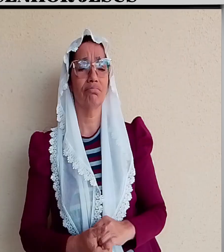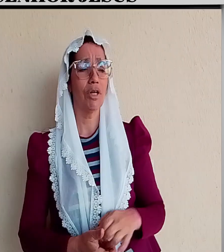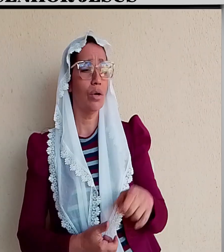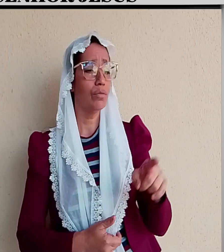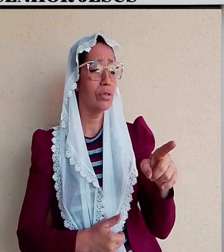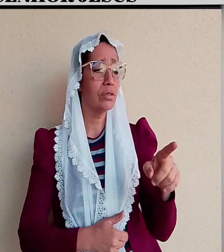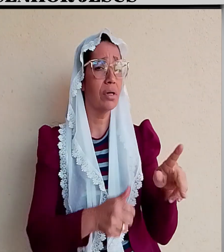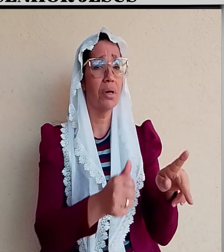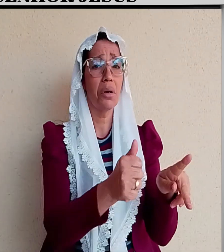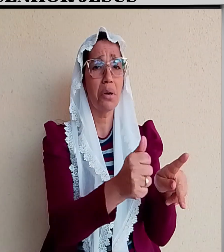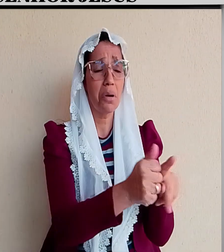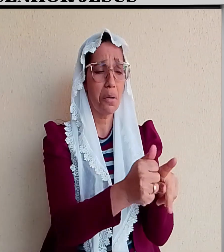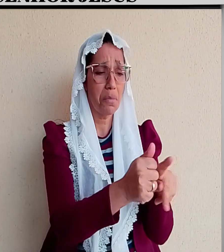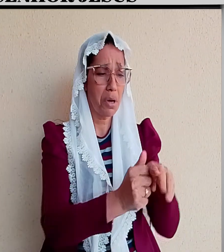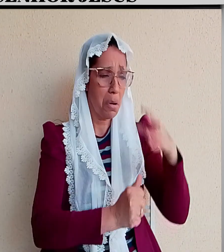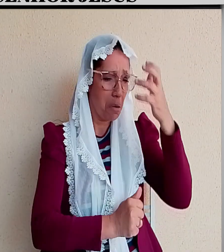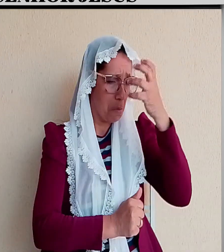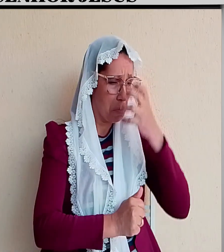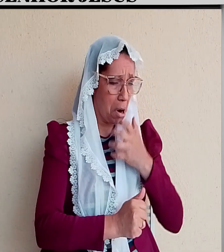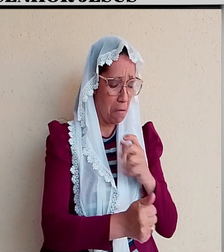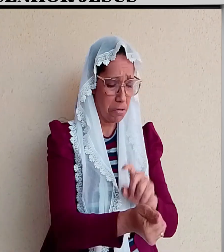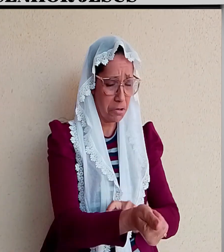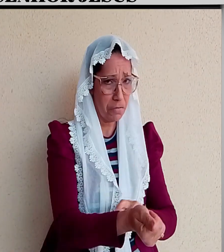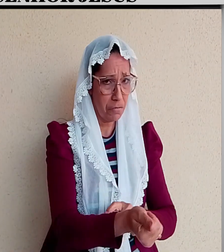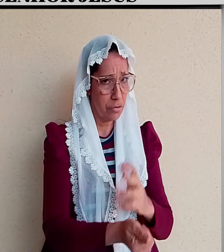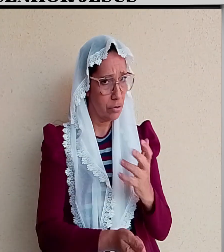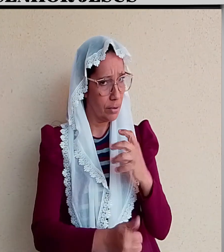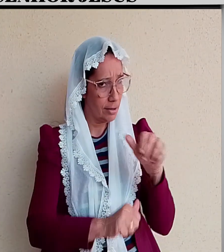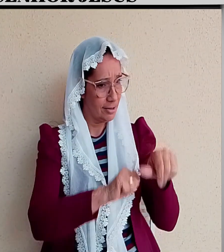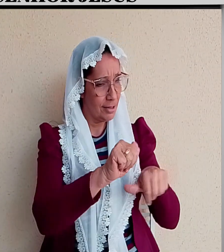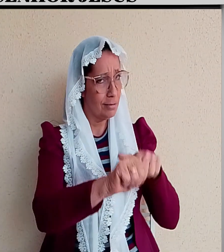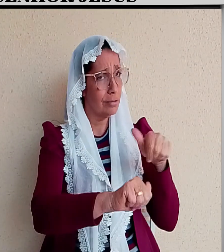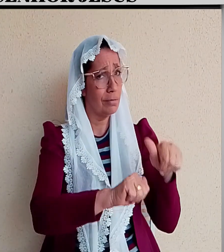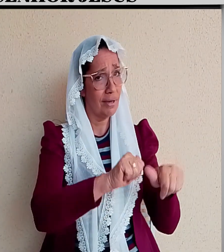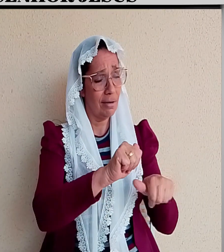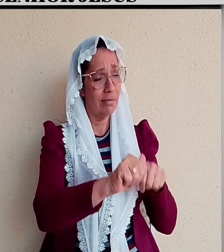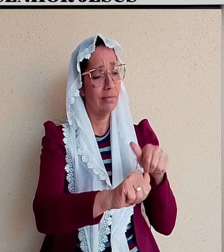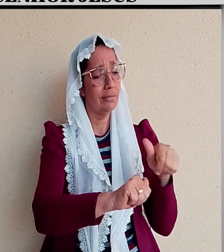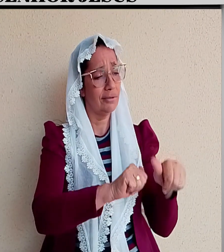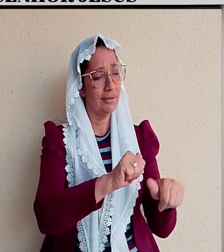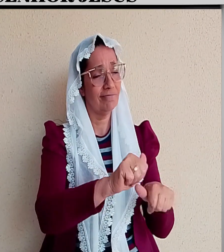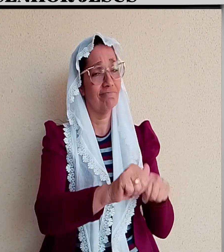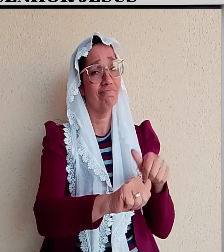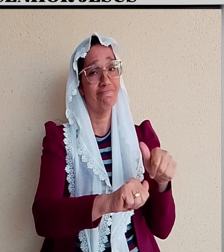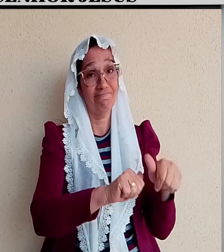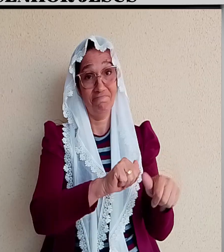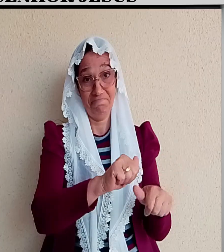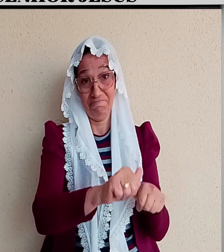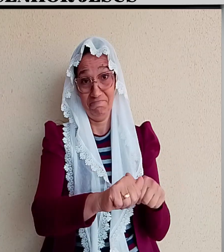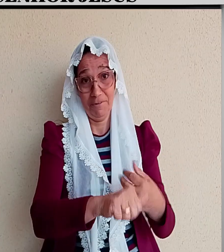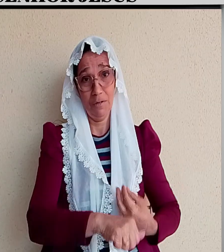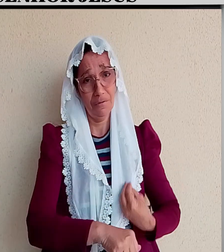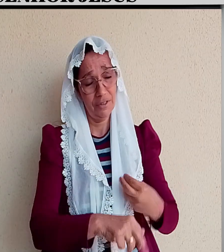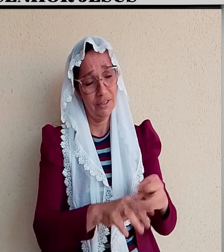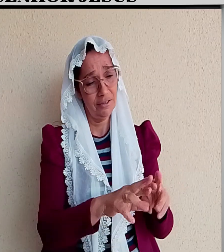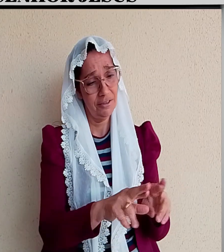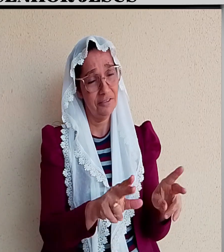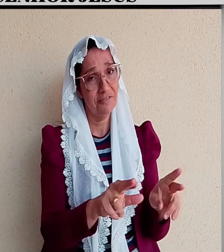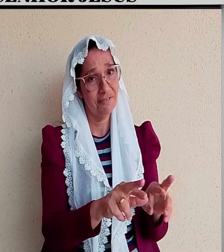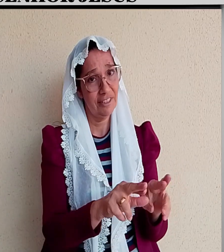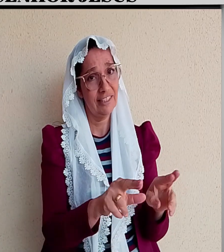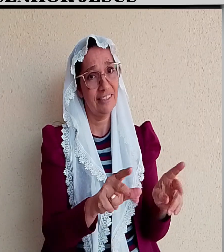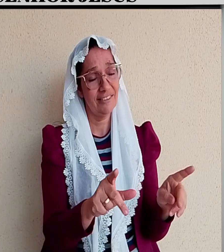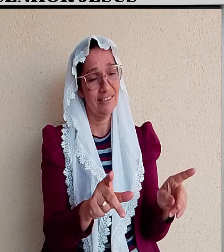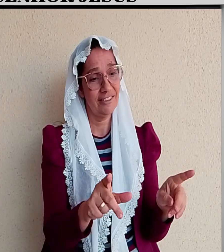teus ouvidos, aleluia, para ouvir o que você ainda não ouviu. Aleluia, Jesus. Aleluia, receba o livrinho, para abrir